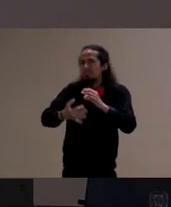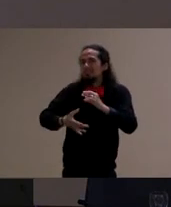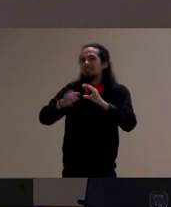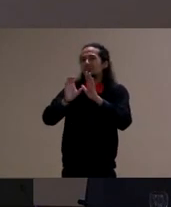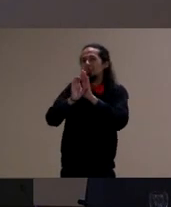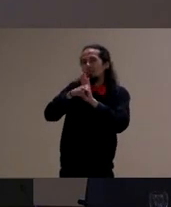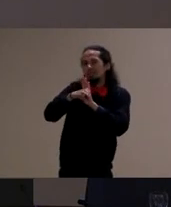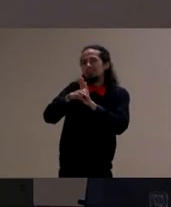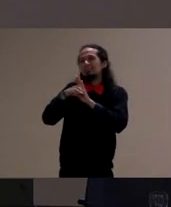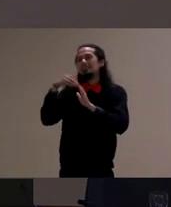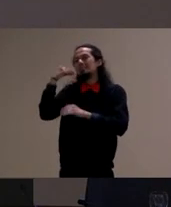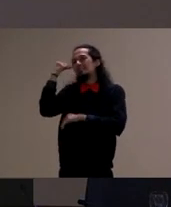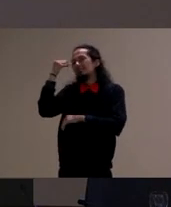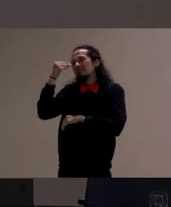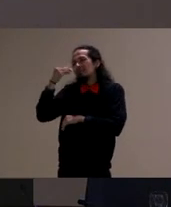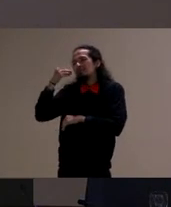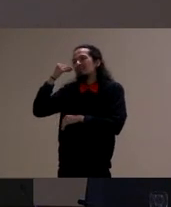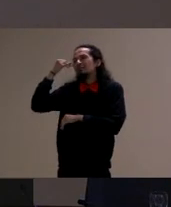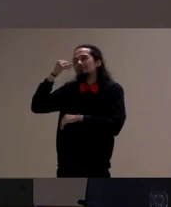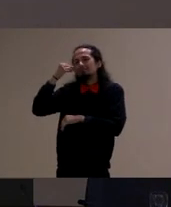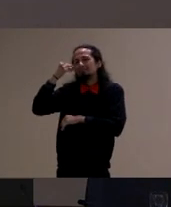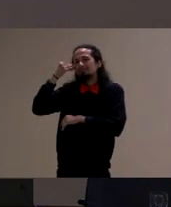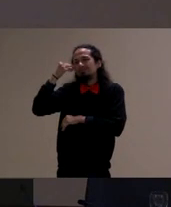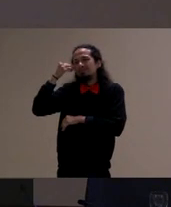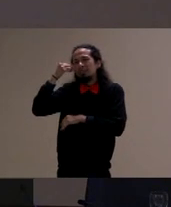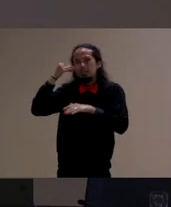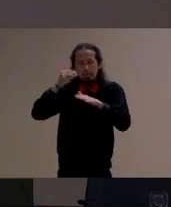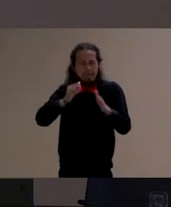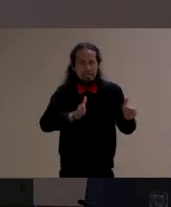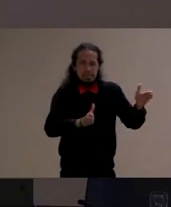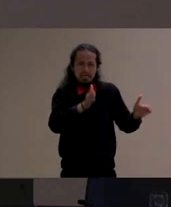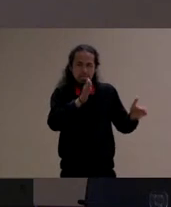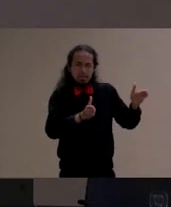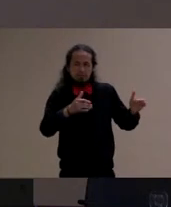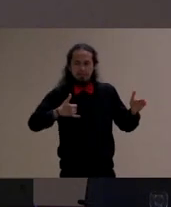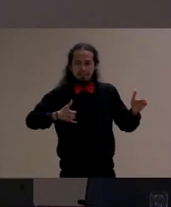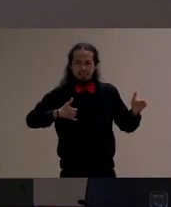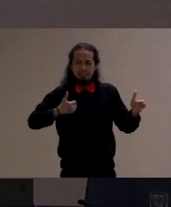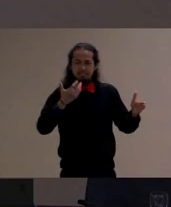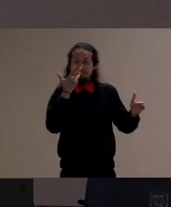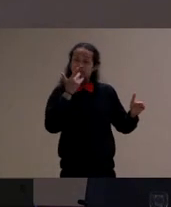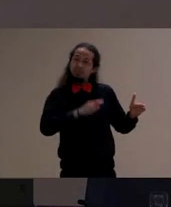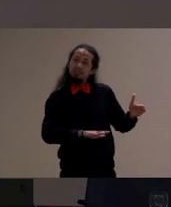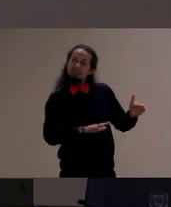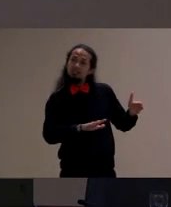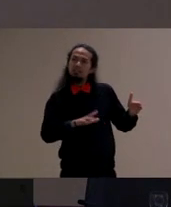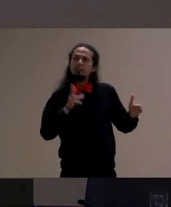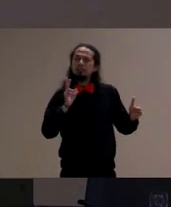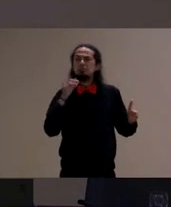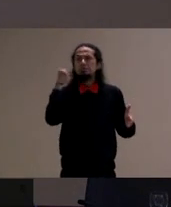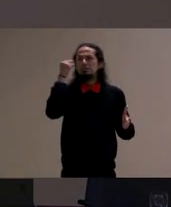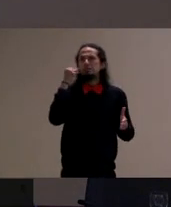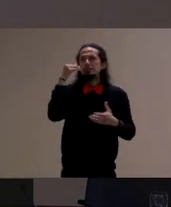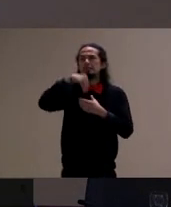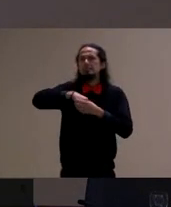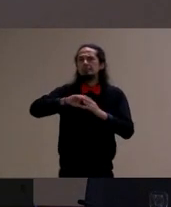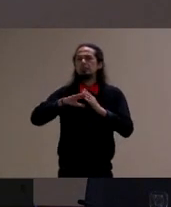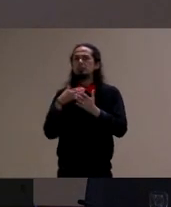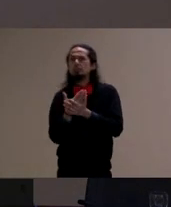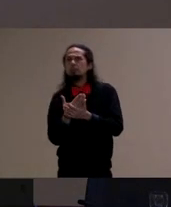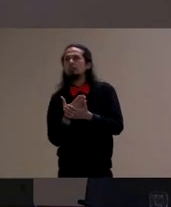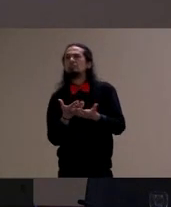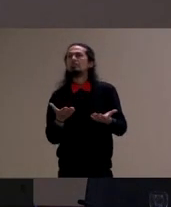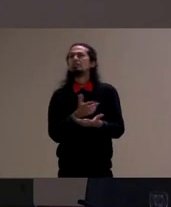então cê experiência na infância é sempre uma experiência educativa ela envolve sempre